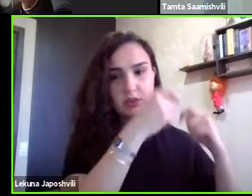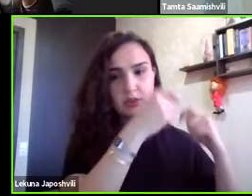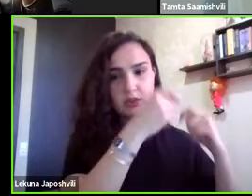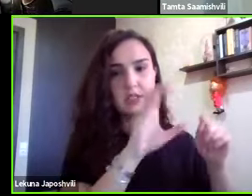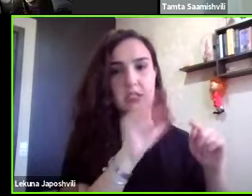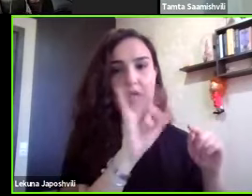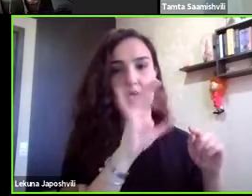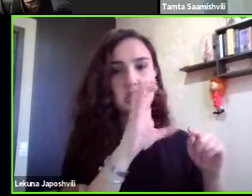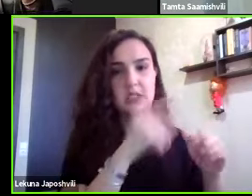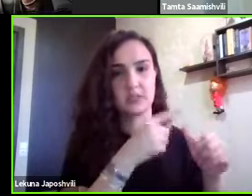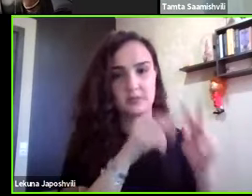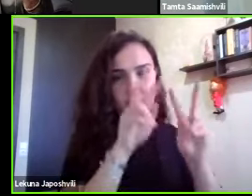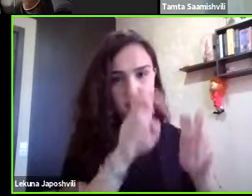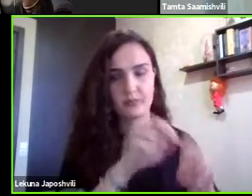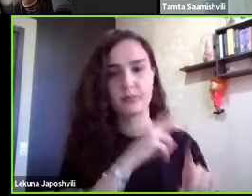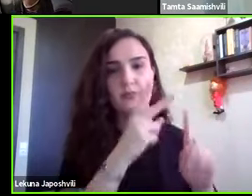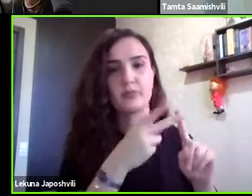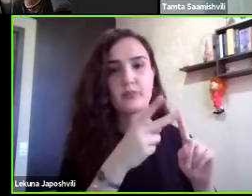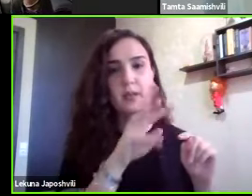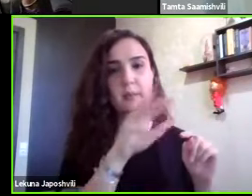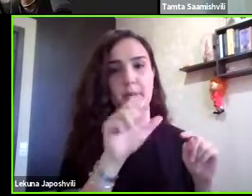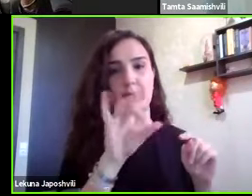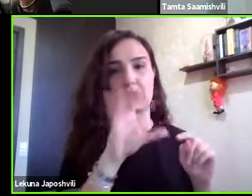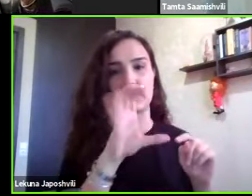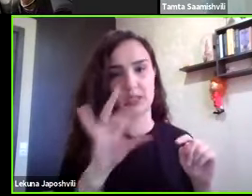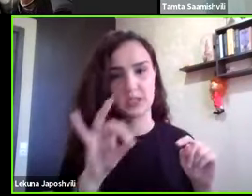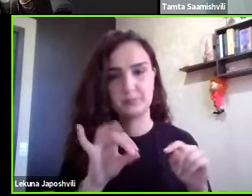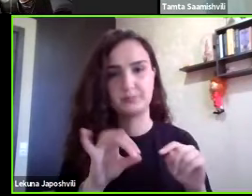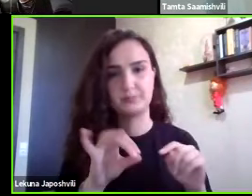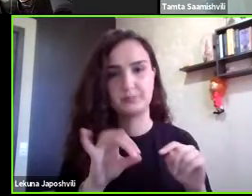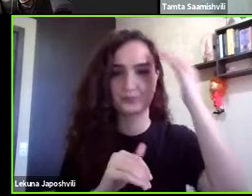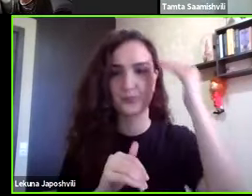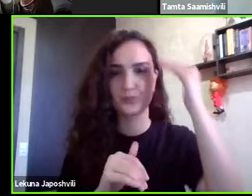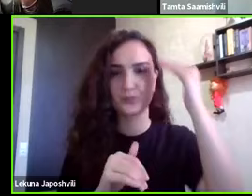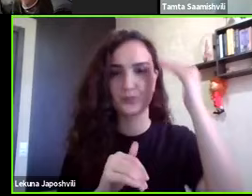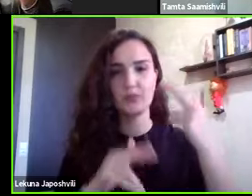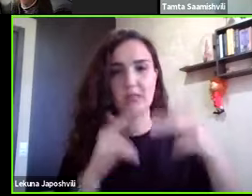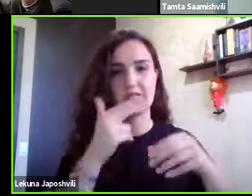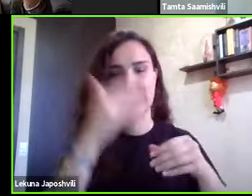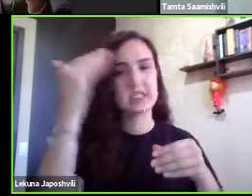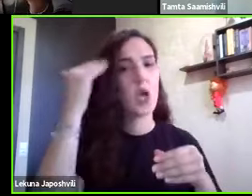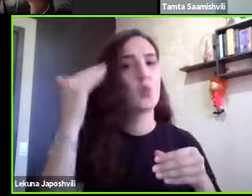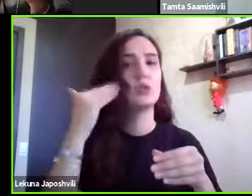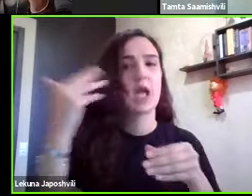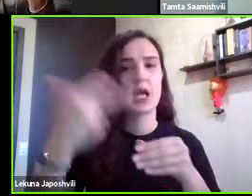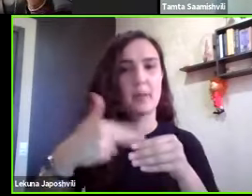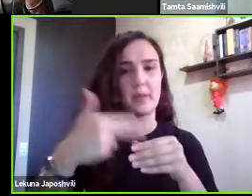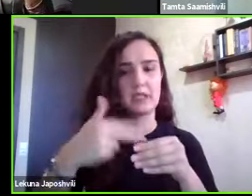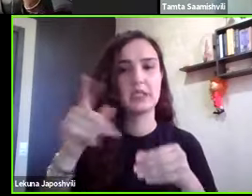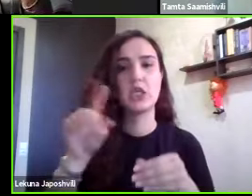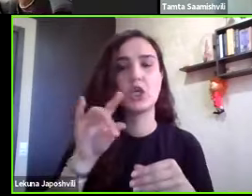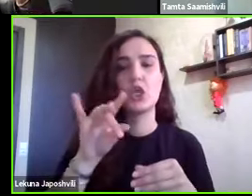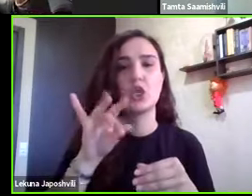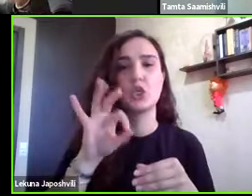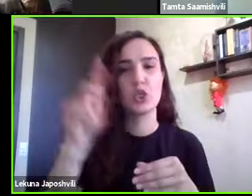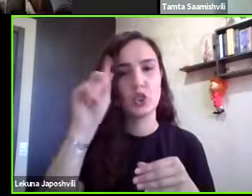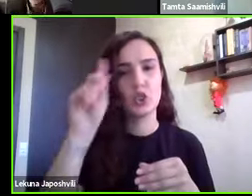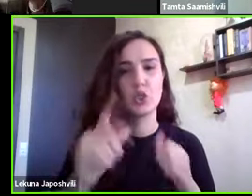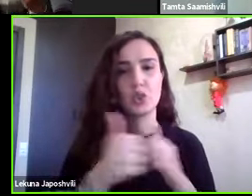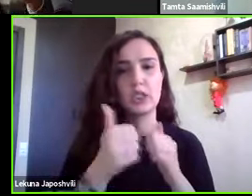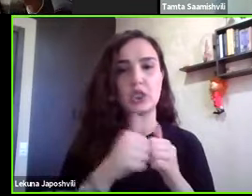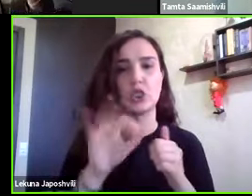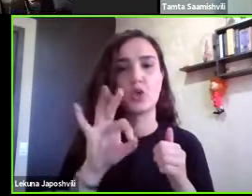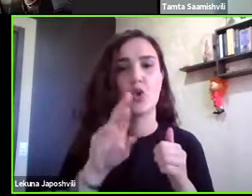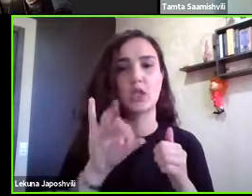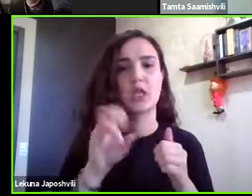უწოდეს. მეორე იყო MERS-ი, რომელიც საუდის არაბეთში და იორდანიაში აკლემიდან უკვე ადამიანზე დაფიქსირდა